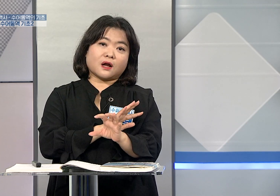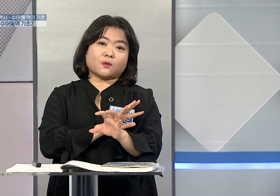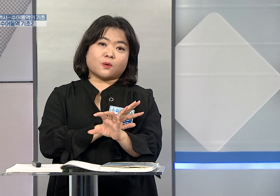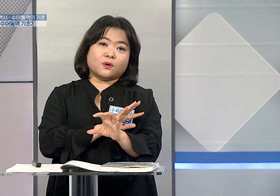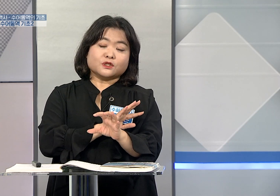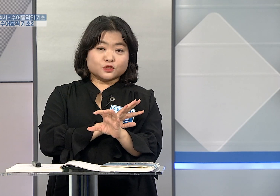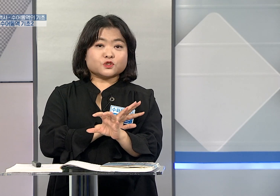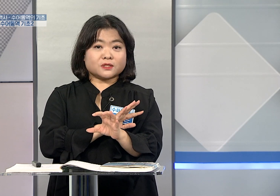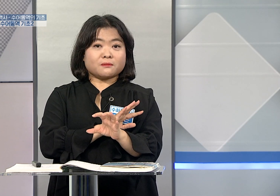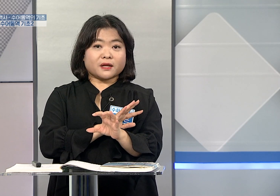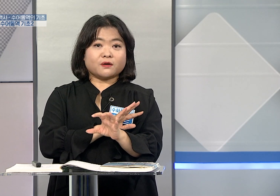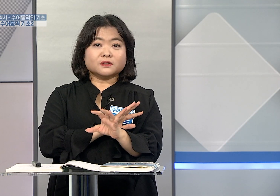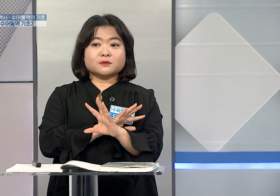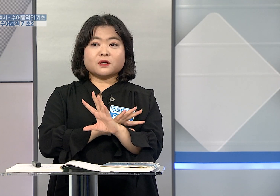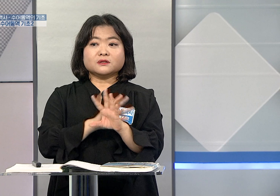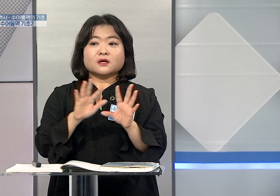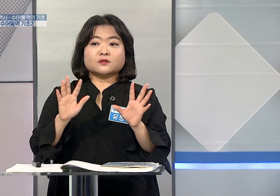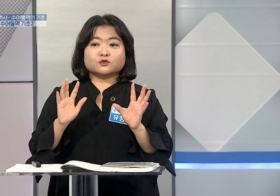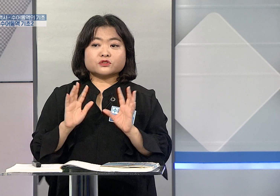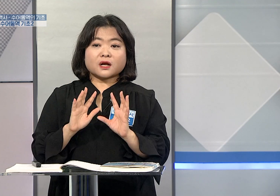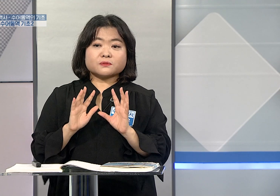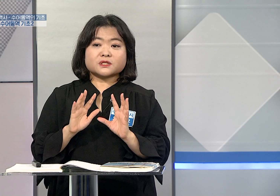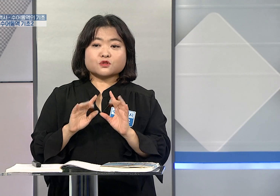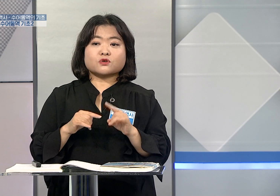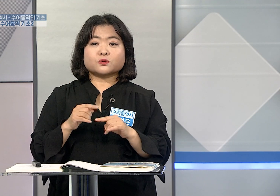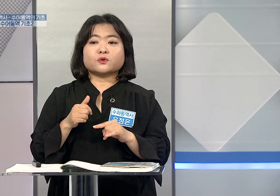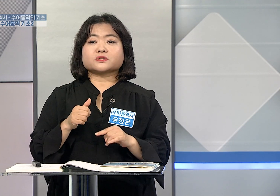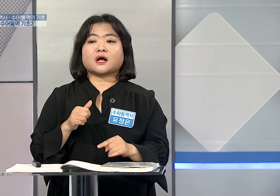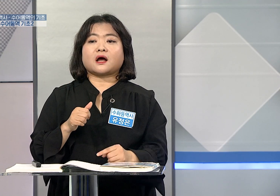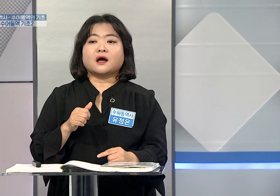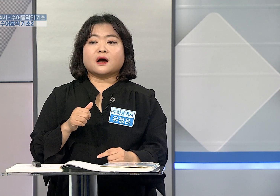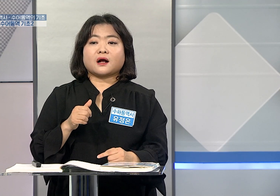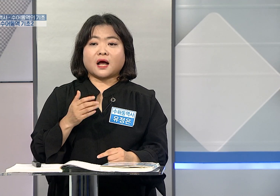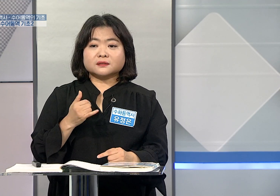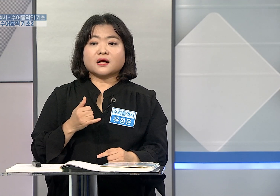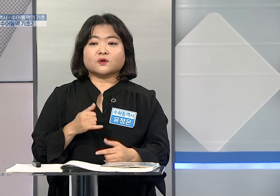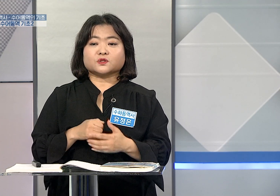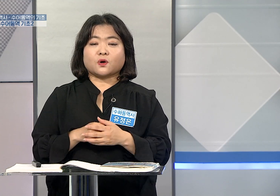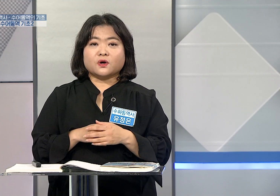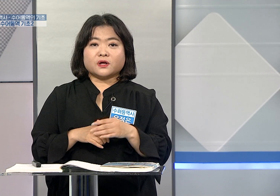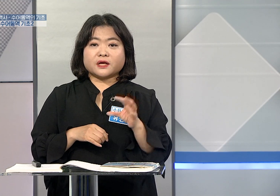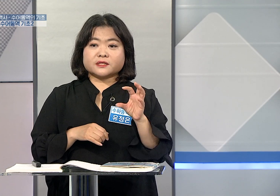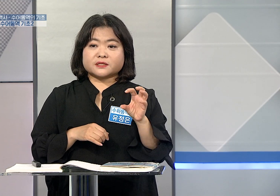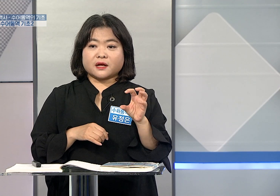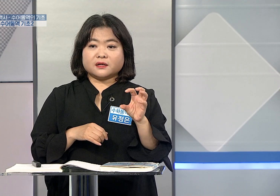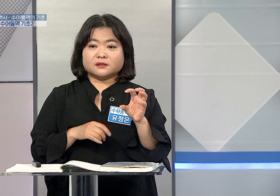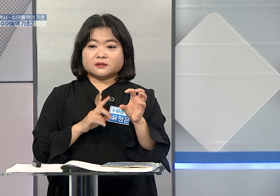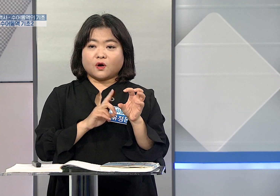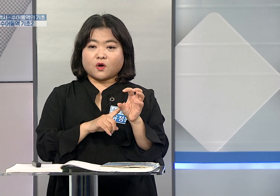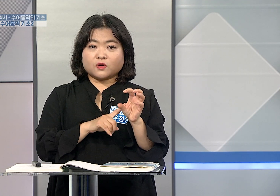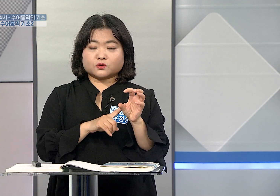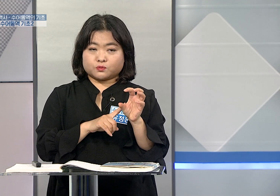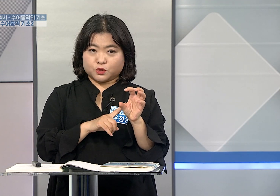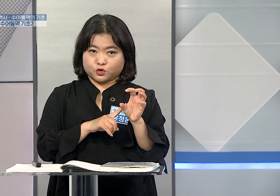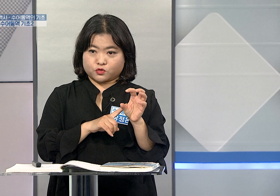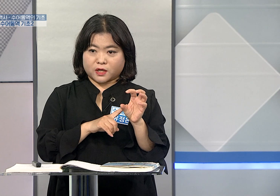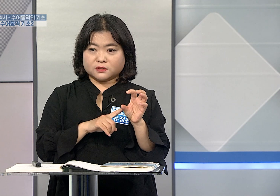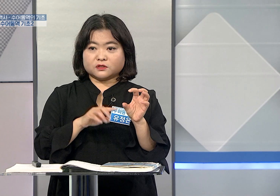하고 이럴 수 있단 말이에요. 그러면 2사람 이상의 수화 통역사가 가능한 거죠. ASL, 미국 수화를